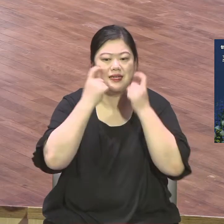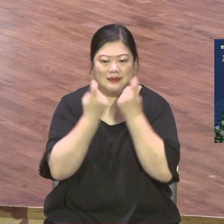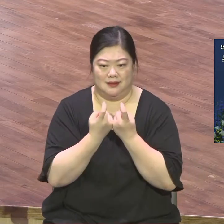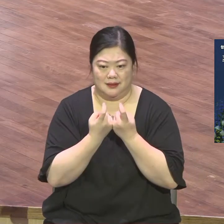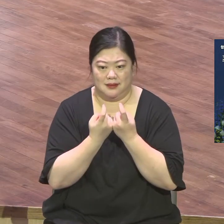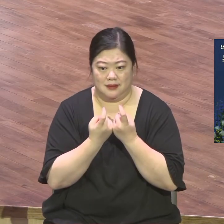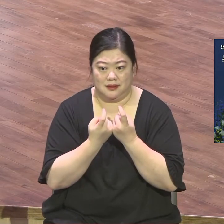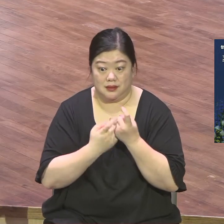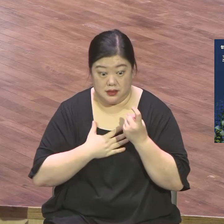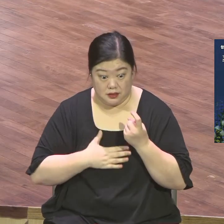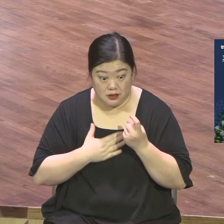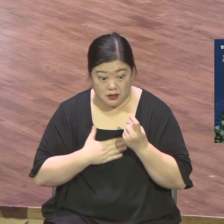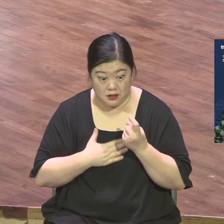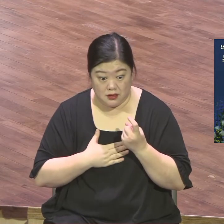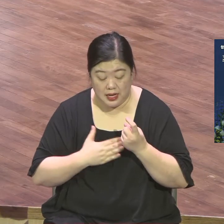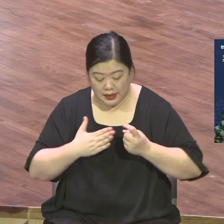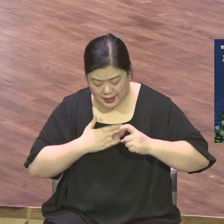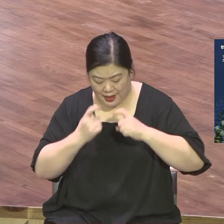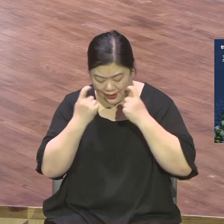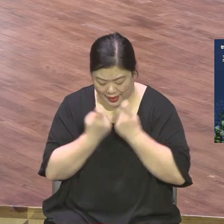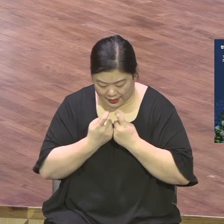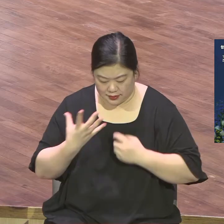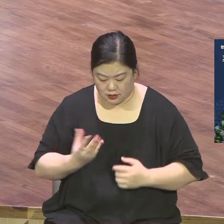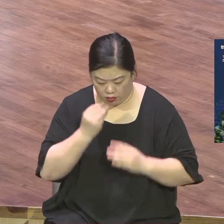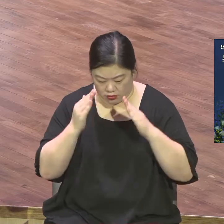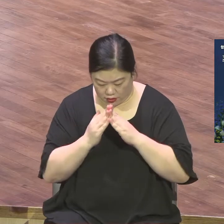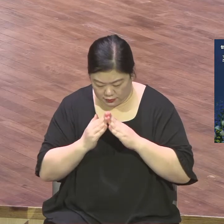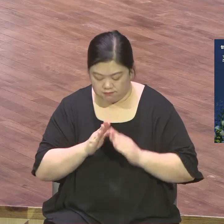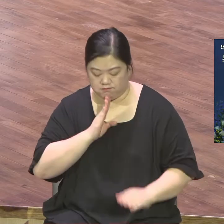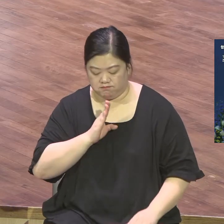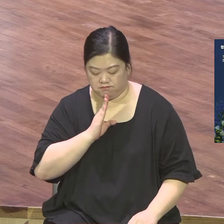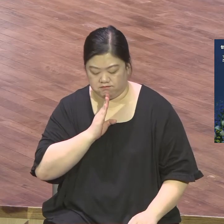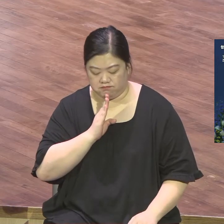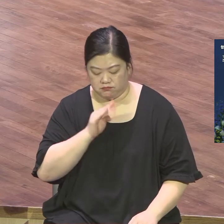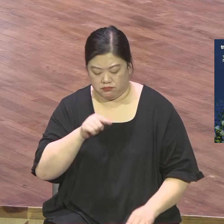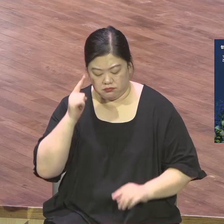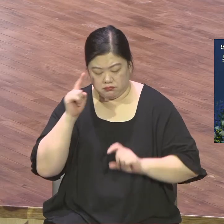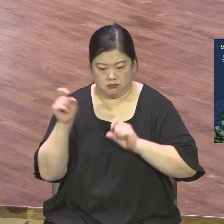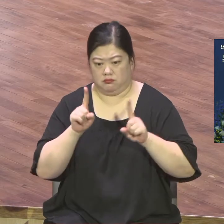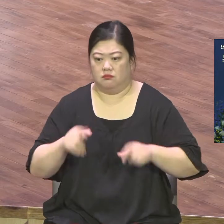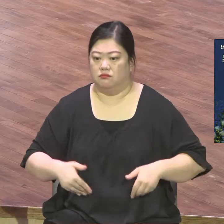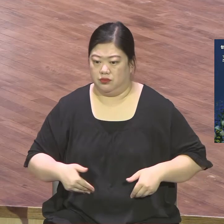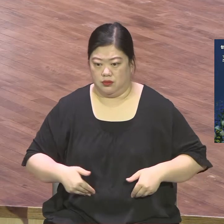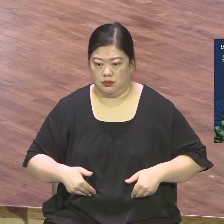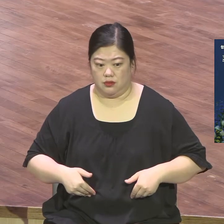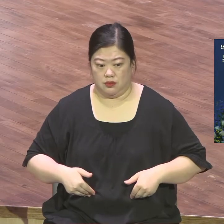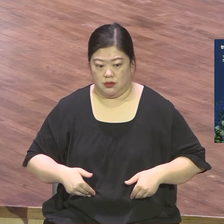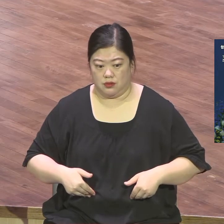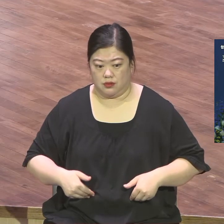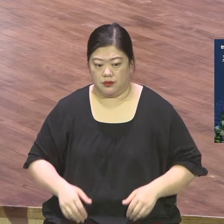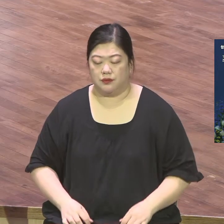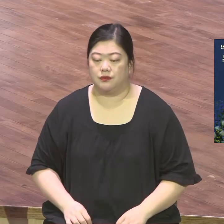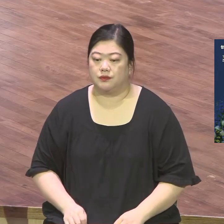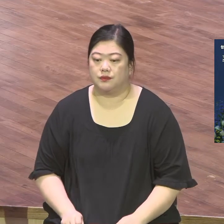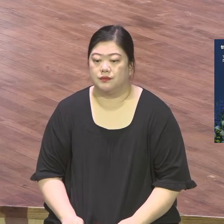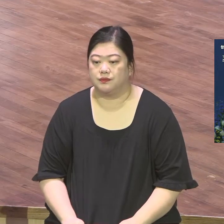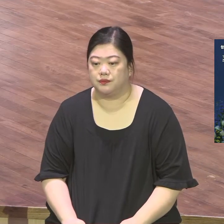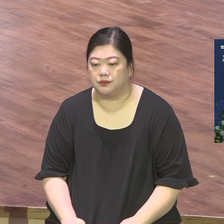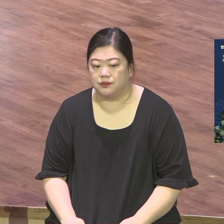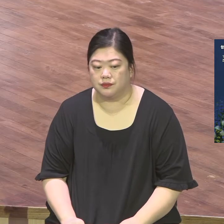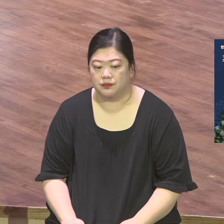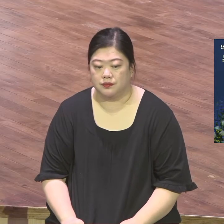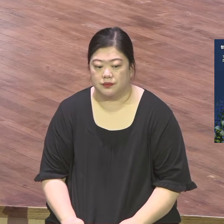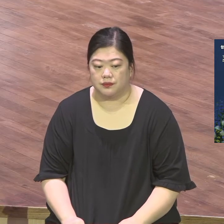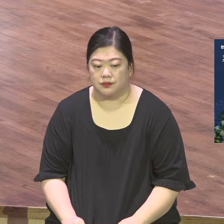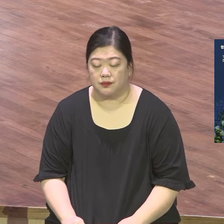살아야 한다라는 말씀이지요. 성전된 삶. 사도 바울은 오늘 본문을 통해서 하나님의 성전된